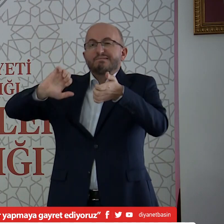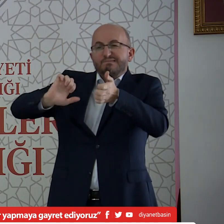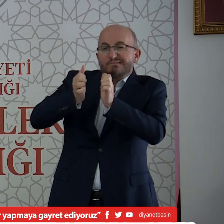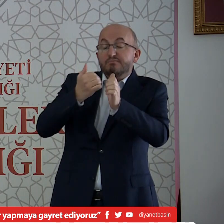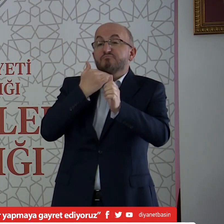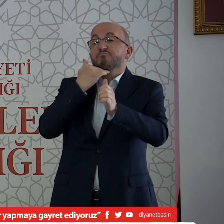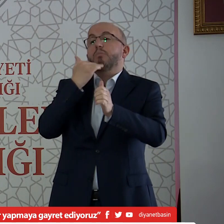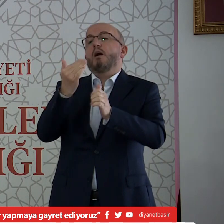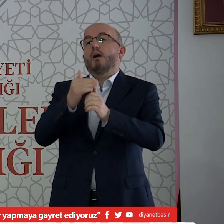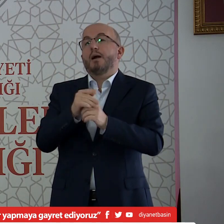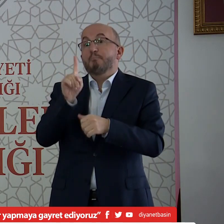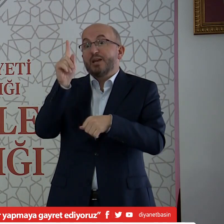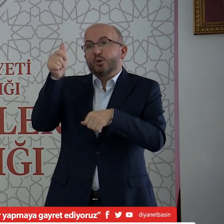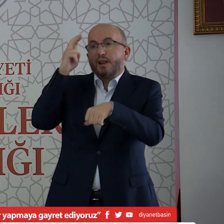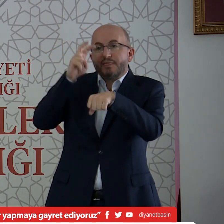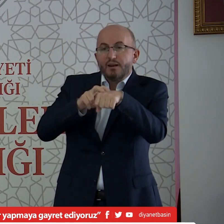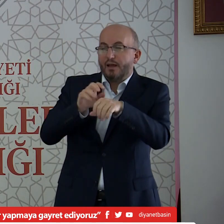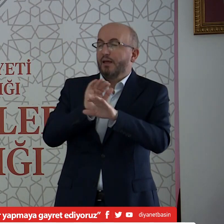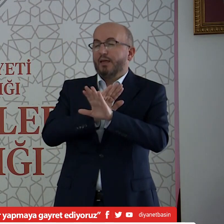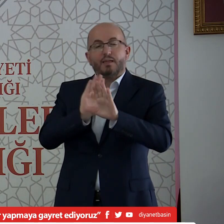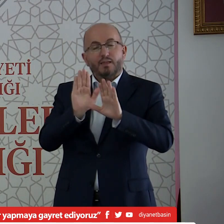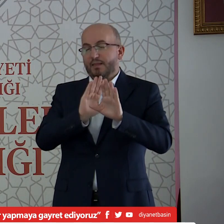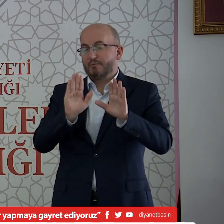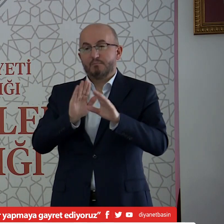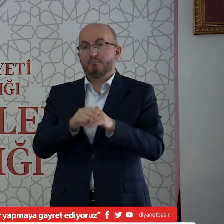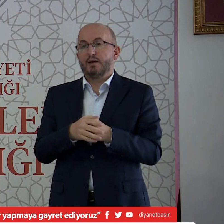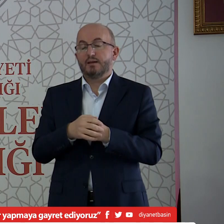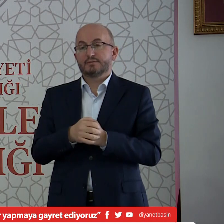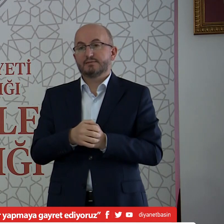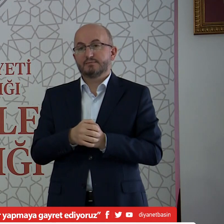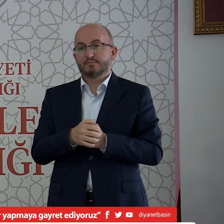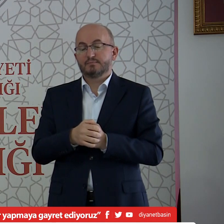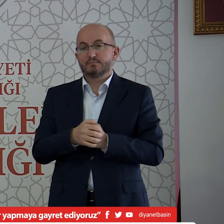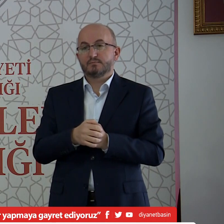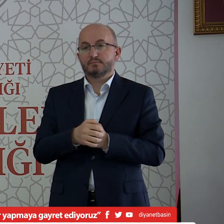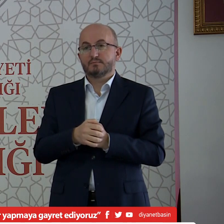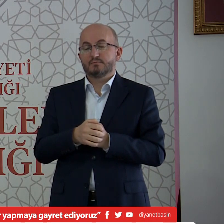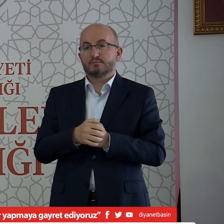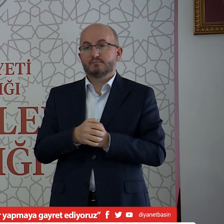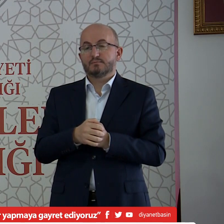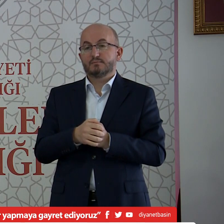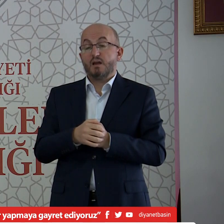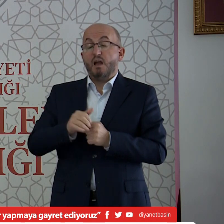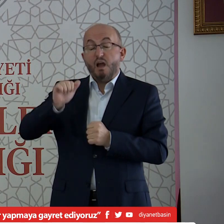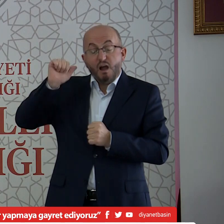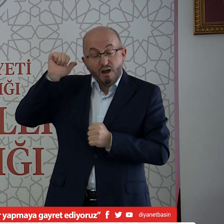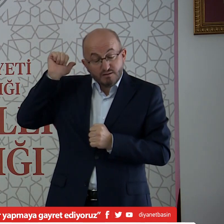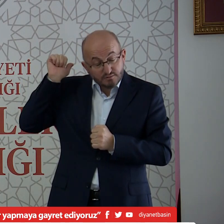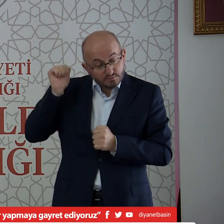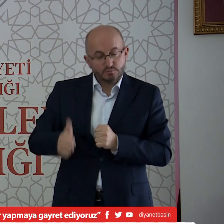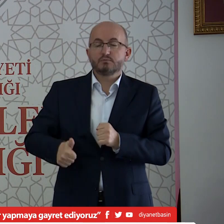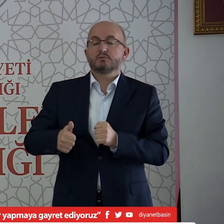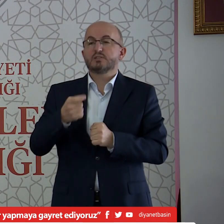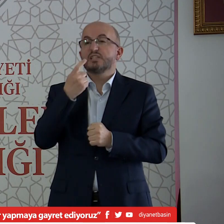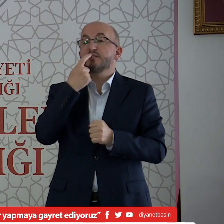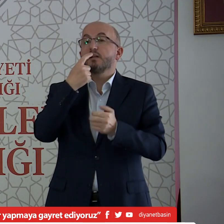sıkıştırmak, sadece bir günde hatırlamak, bir günde bir farkındalık oluşturmak şeklinde bir şey yok. Her gün,